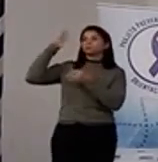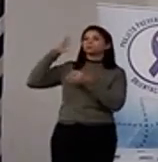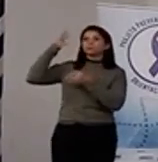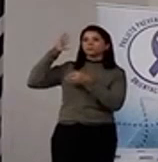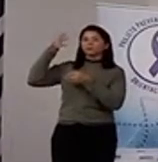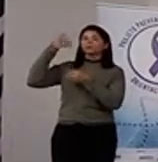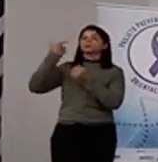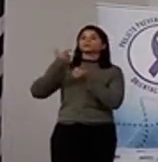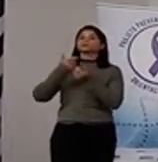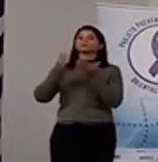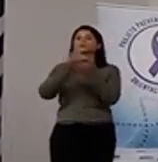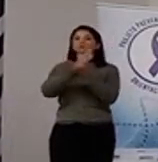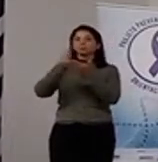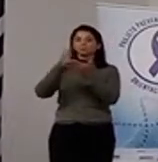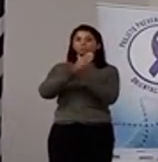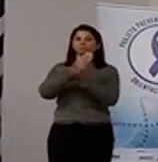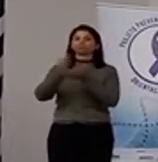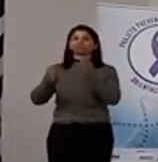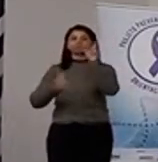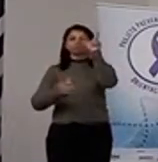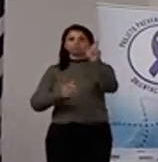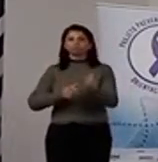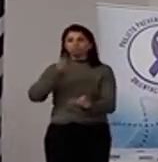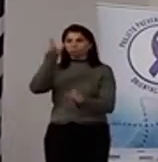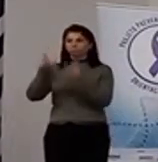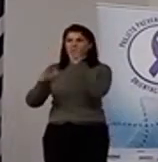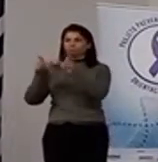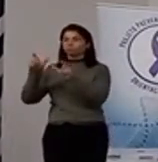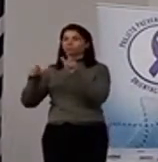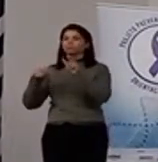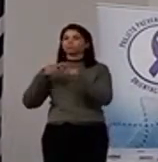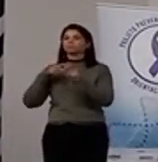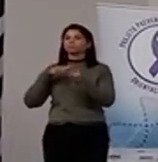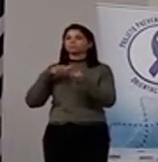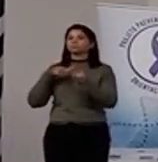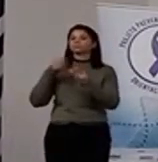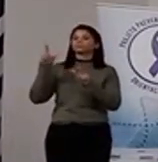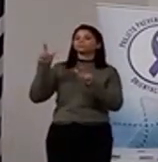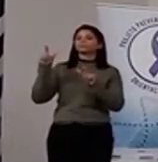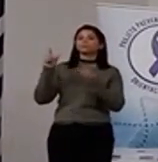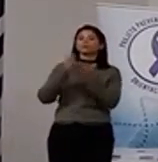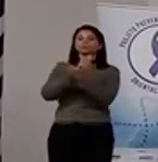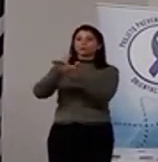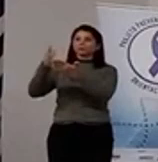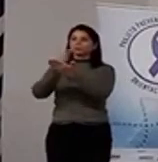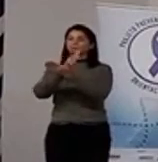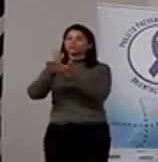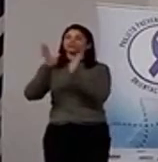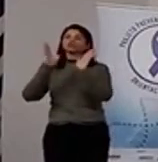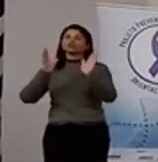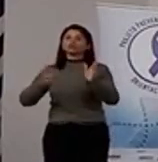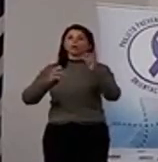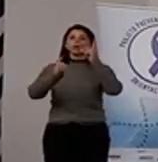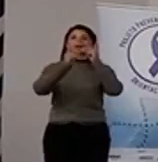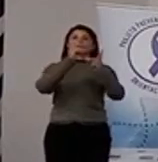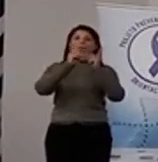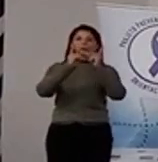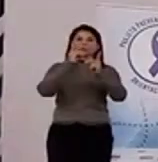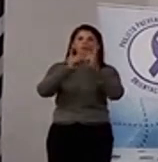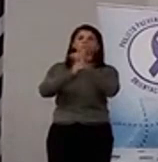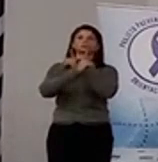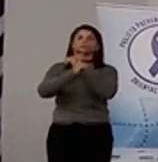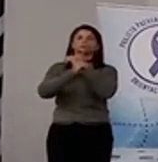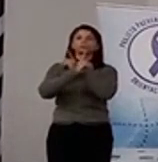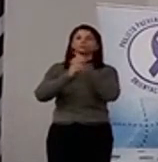que foram encaminhados, atendidos. Parte deles já são atendidos na entidade e outros são do município, que a